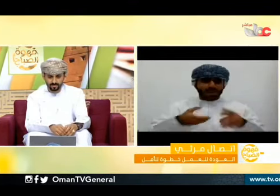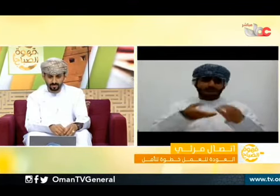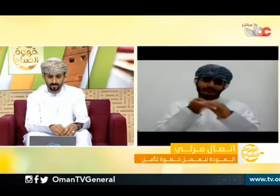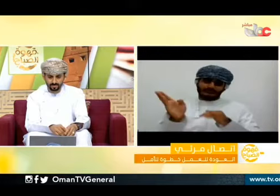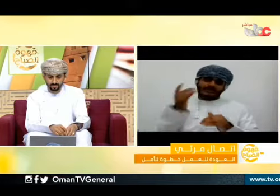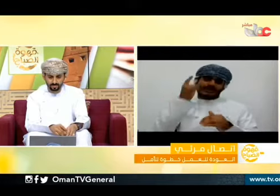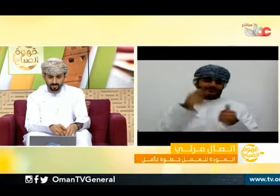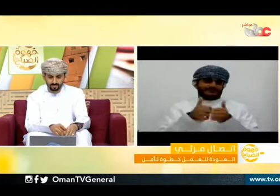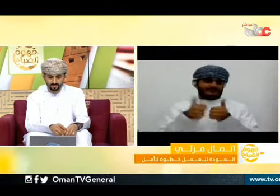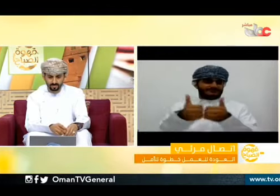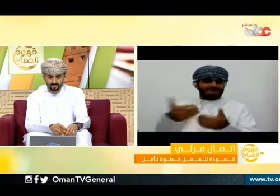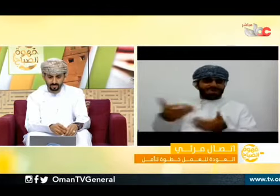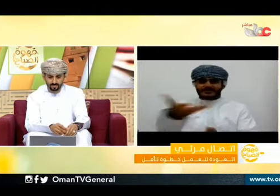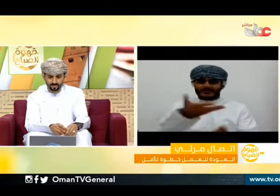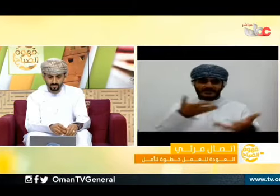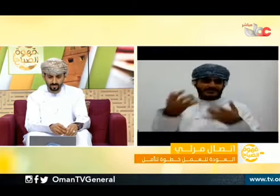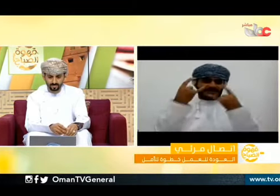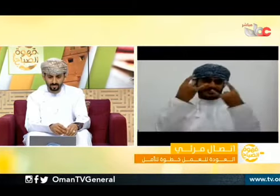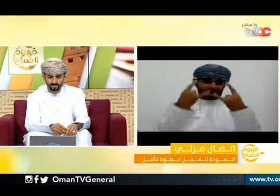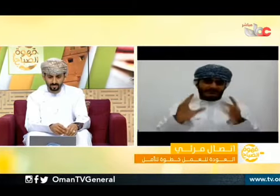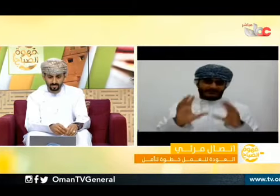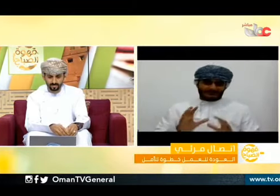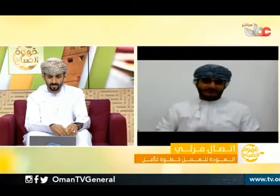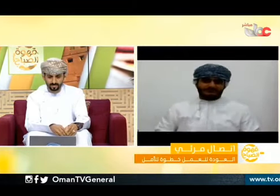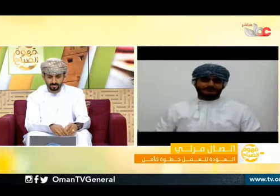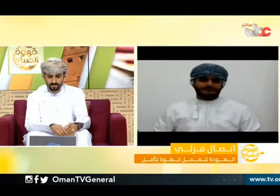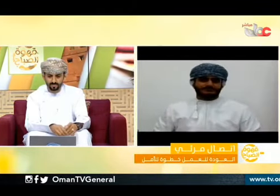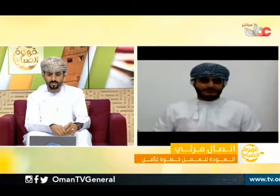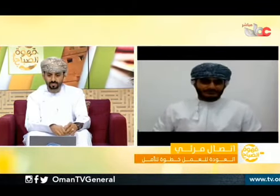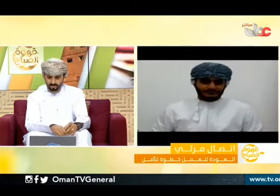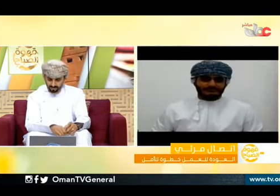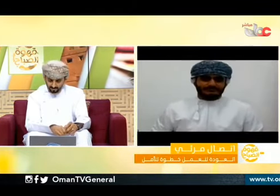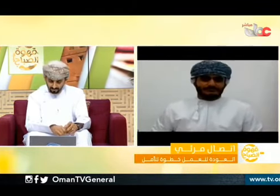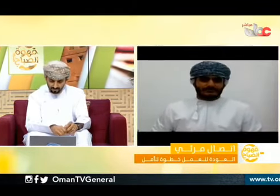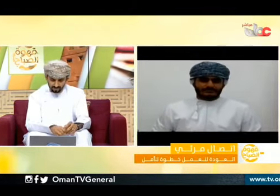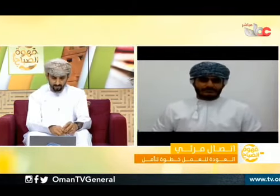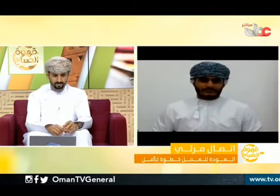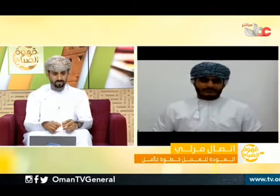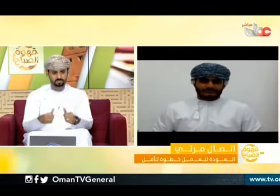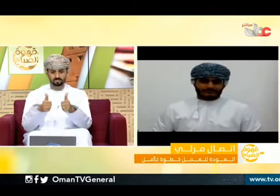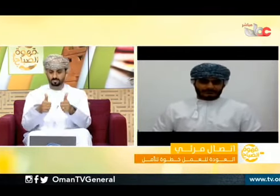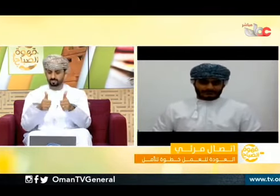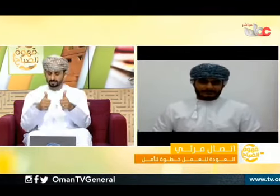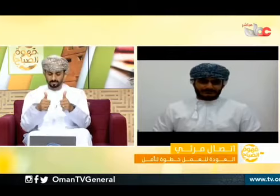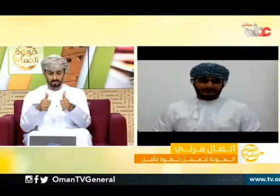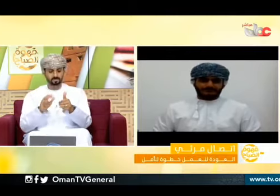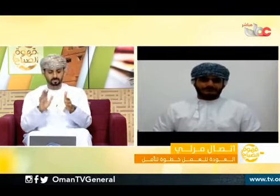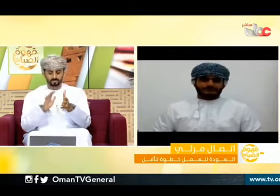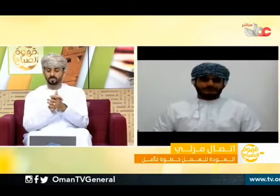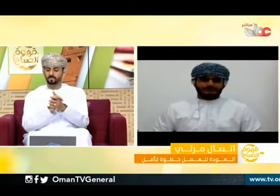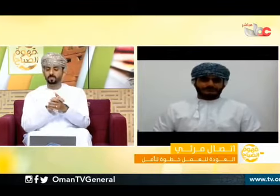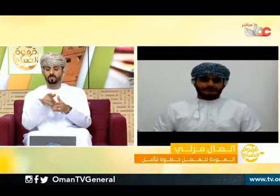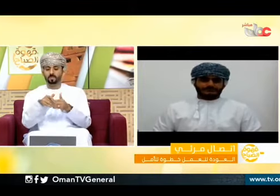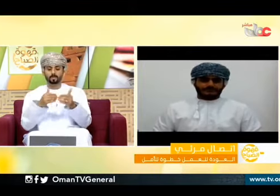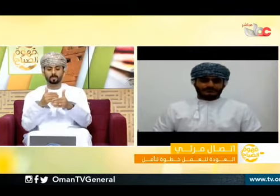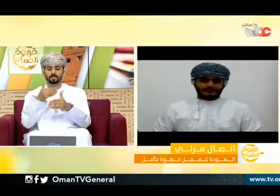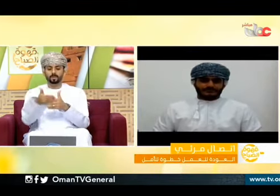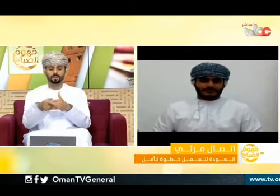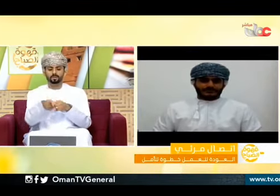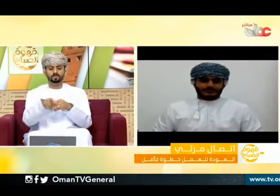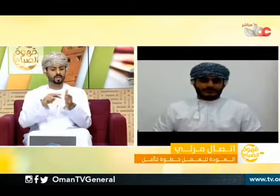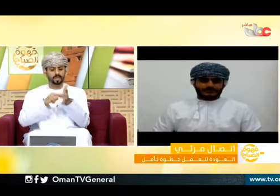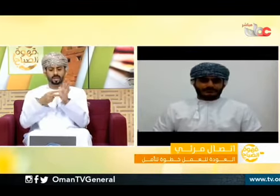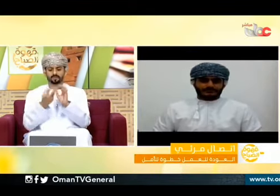واتبعت الإرشادات والصحية والوقائية، ويكون هذا بشكل يومي. جميل جدا.